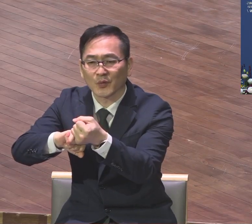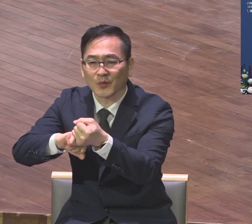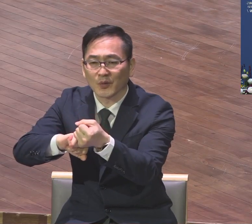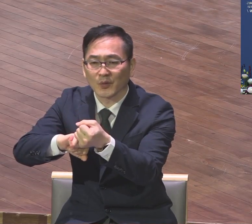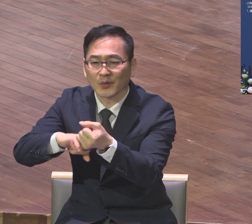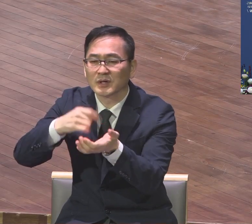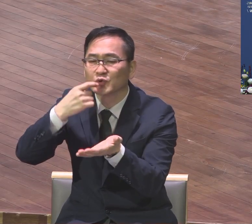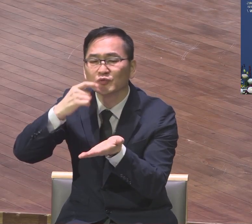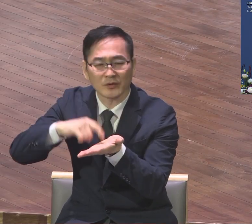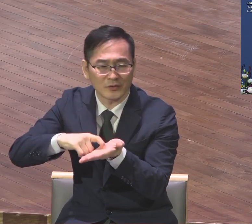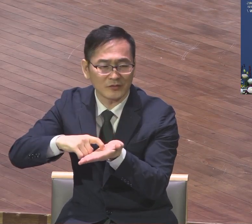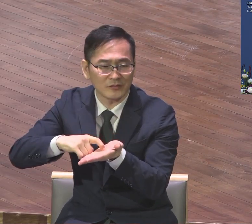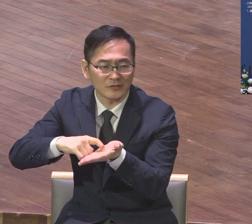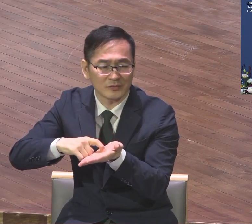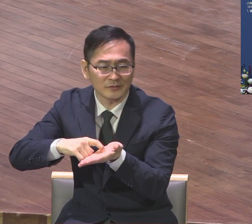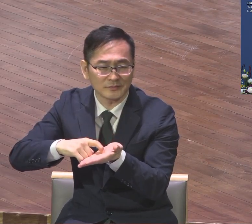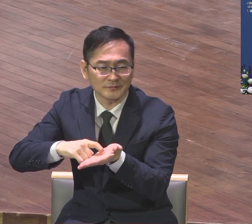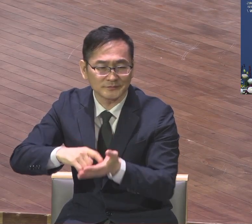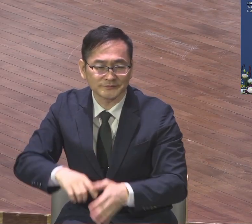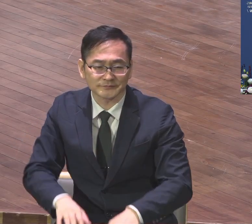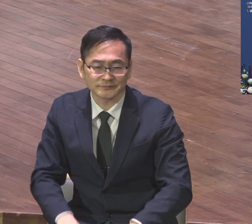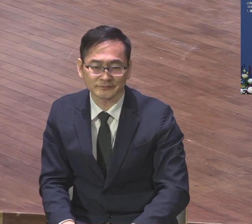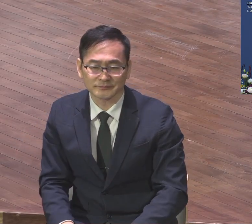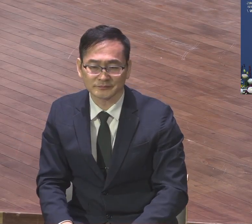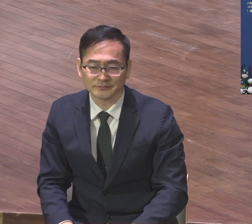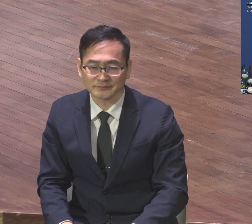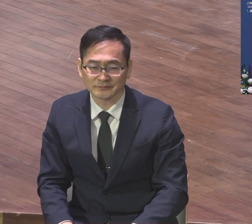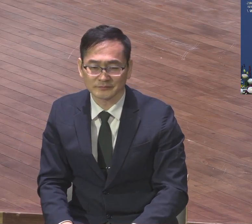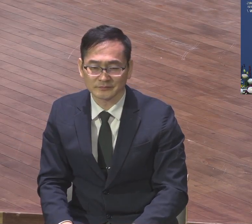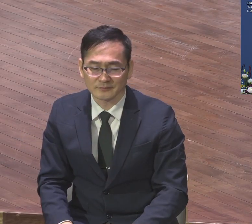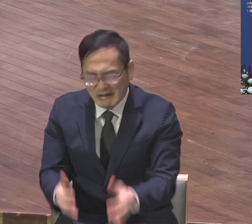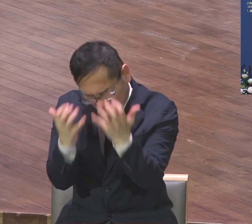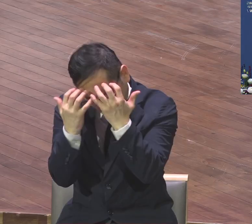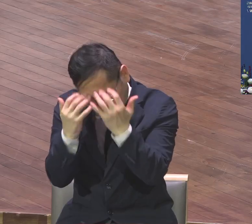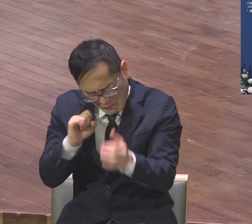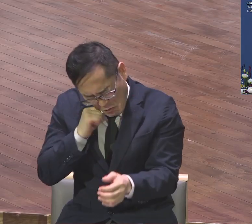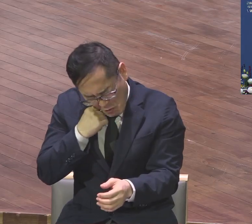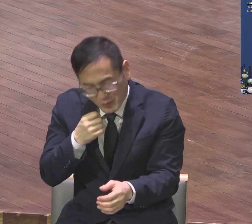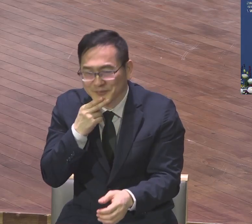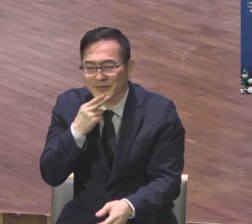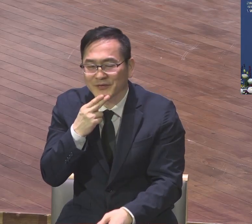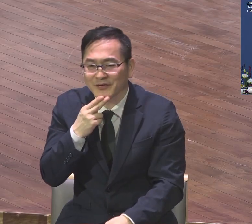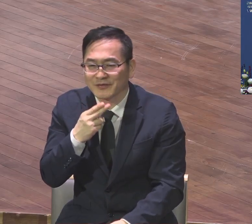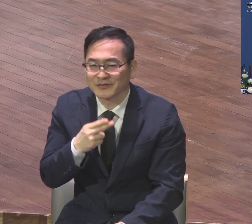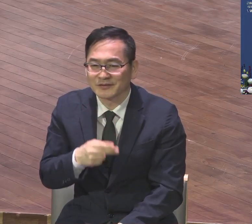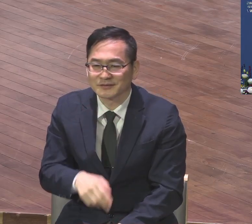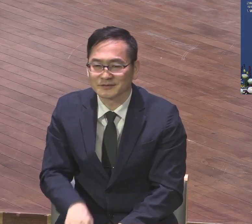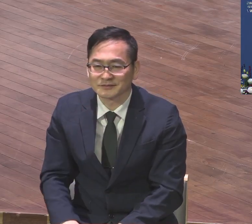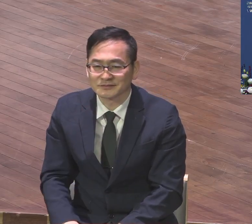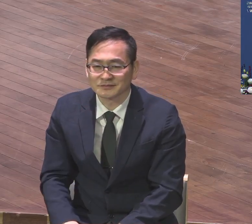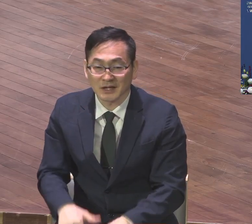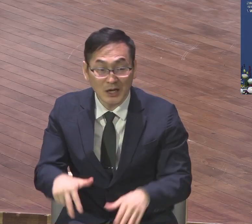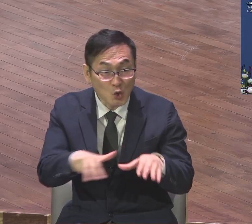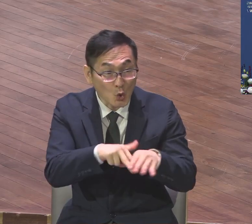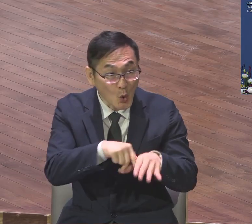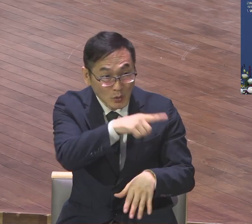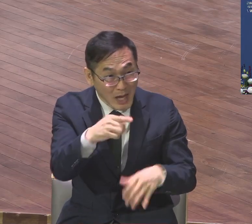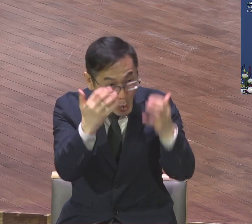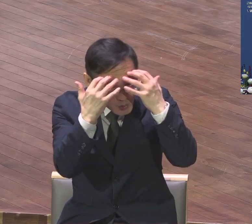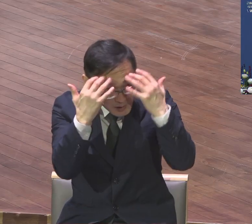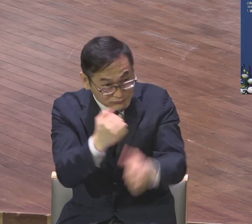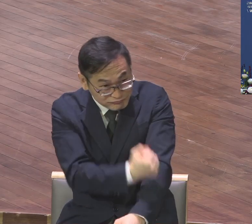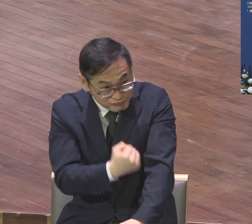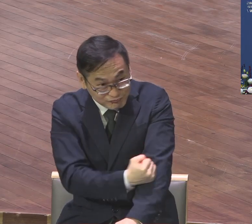믿으면 끝나는 겁니다. 신앙생활 복잡한 거 하나도 없어요. 종교는 다 복잡한데요, 기독교는 그렇지 않습니다. 그냥 믿으면